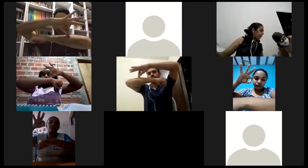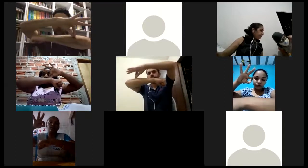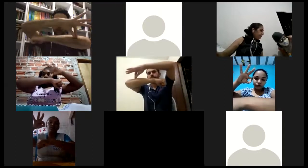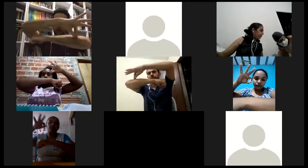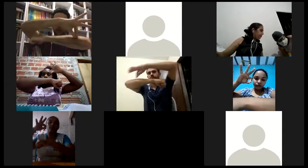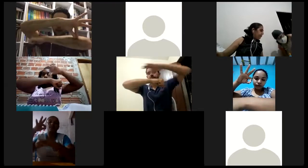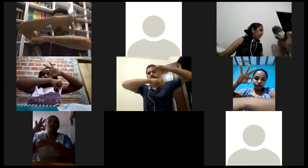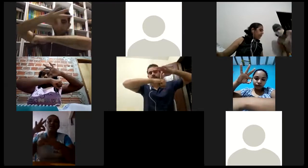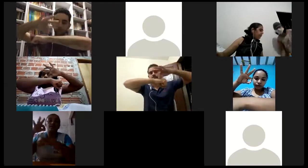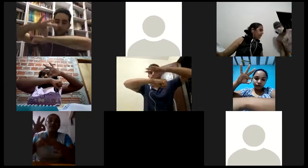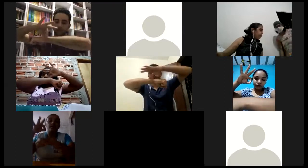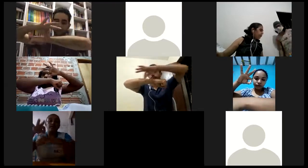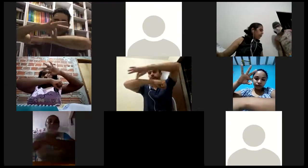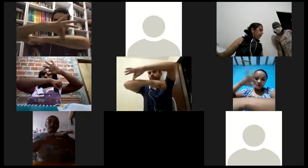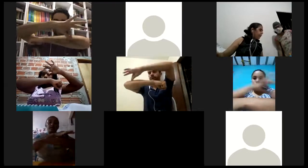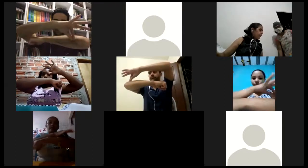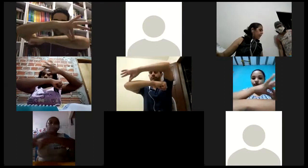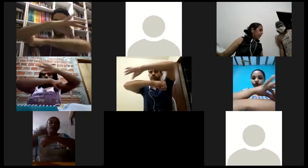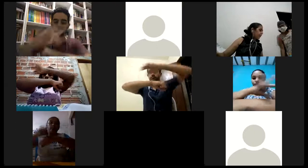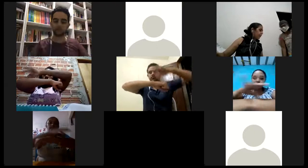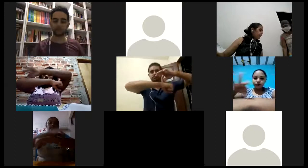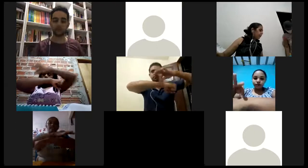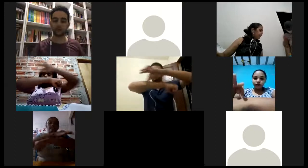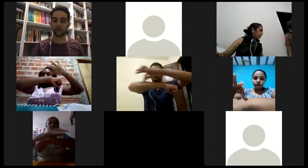Faço a medida, régua.